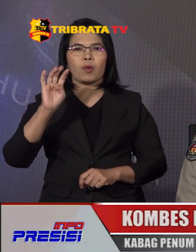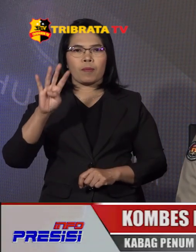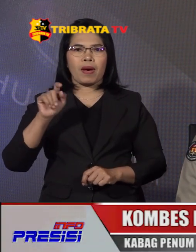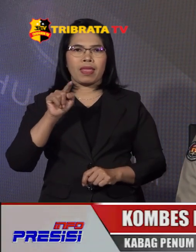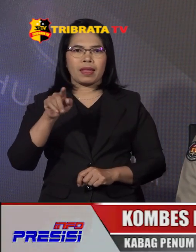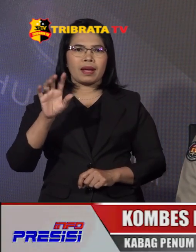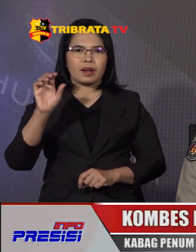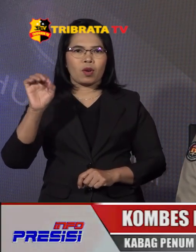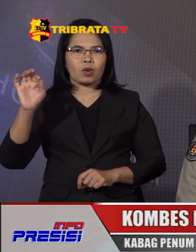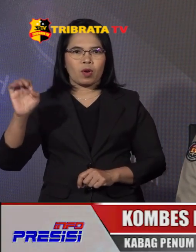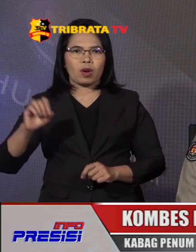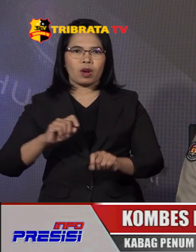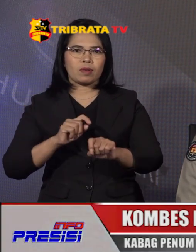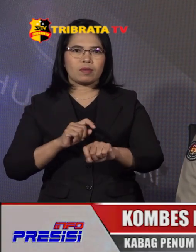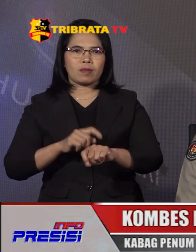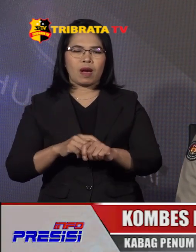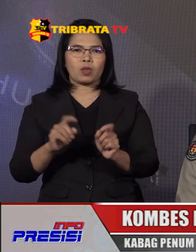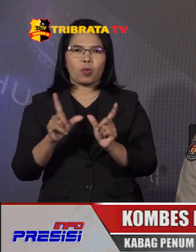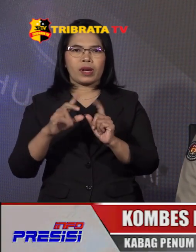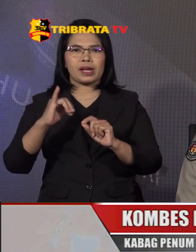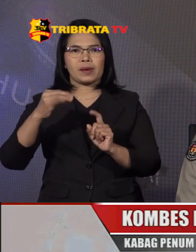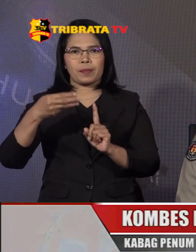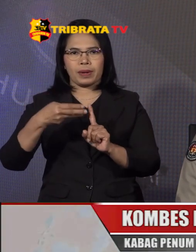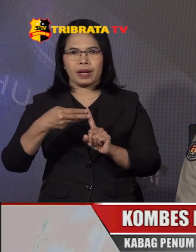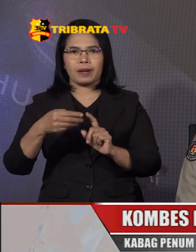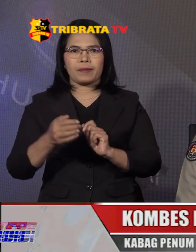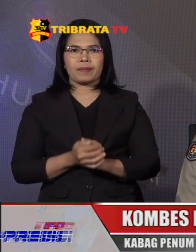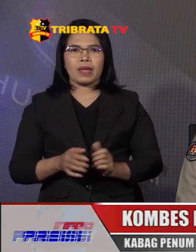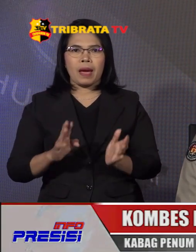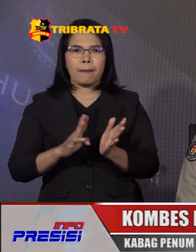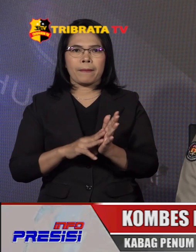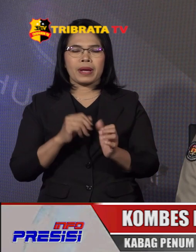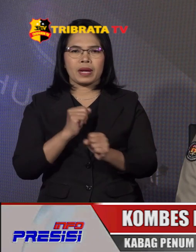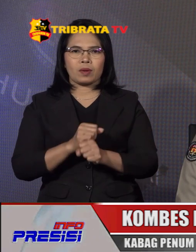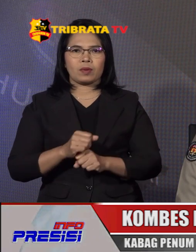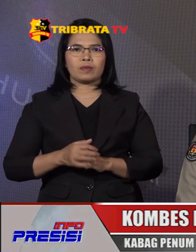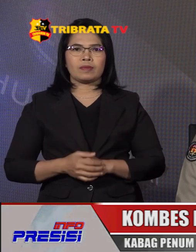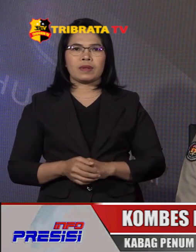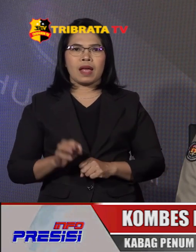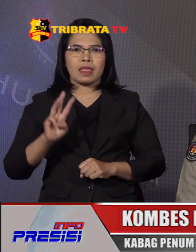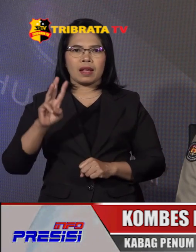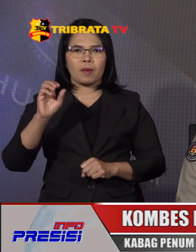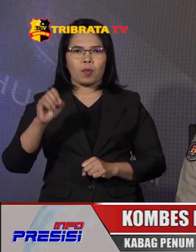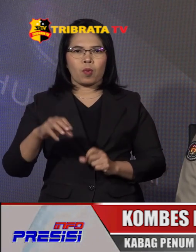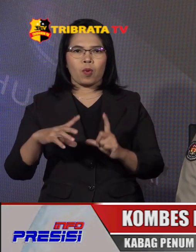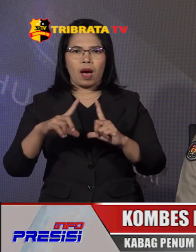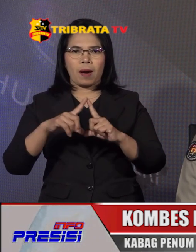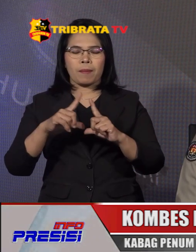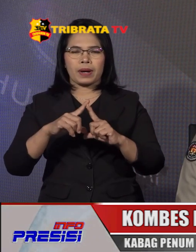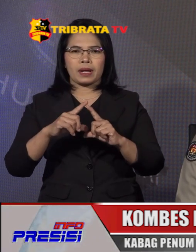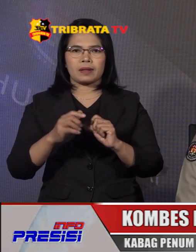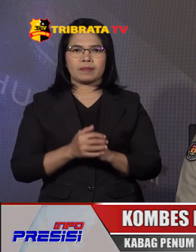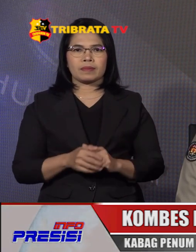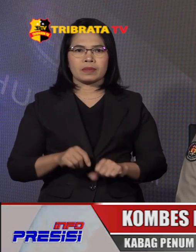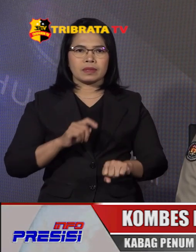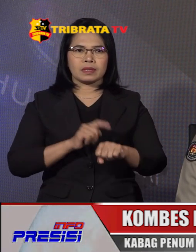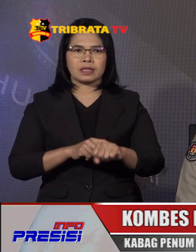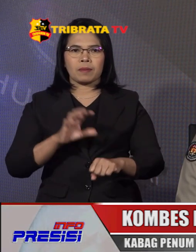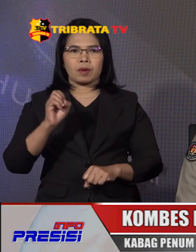Waktu Indonesia Barat Minggu 30 April 2023 pukul